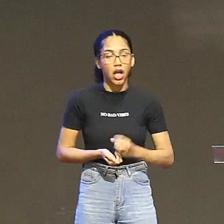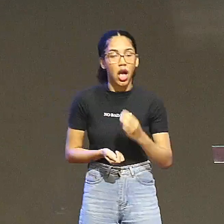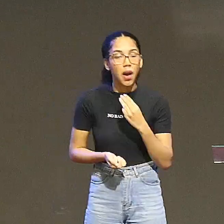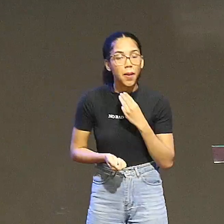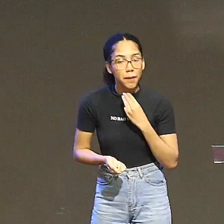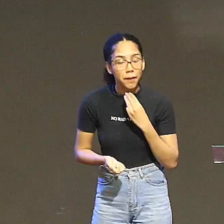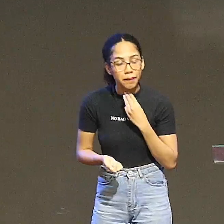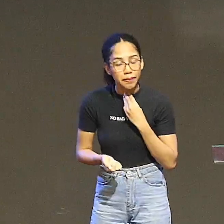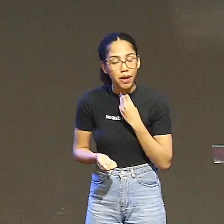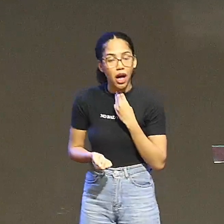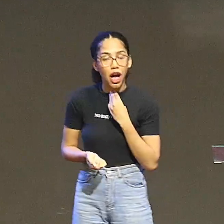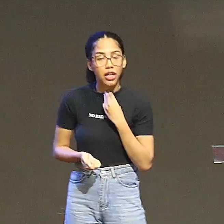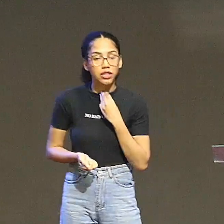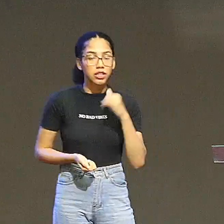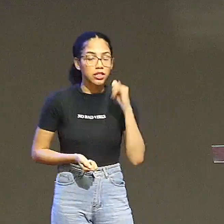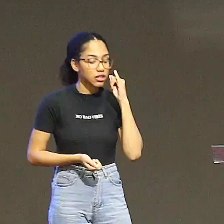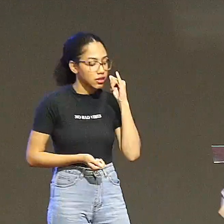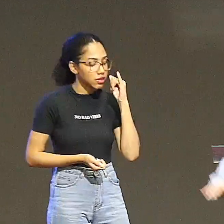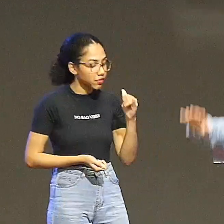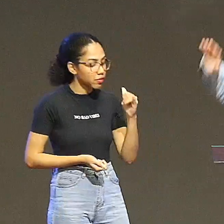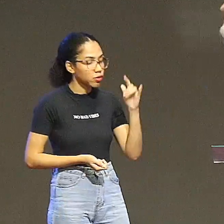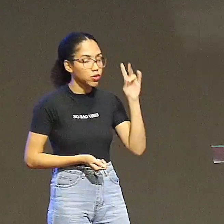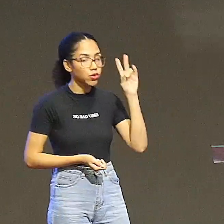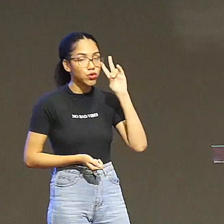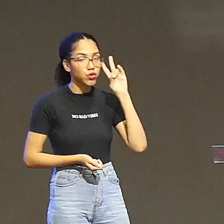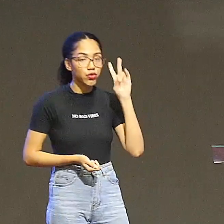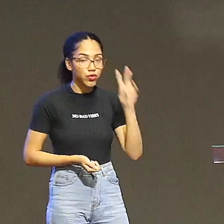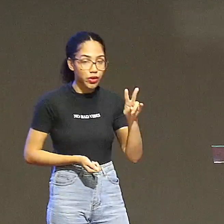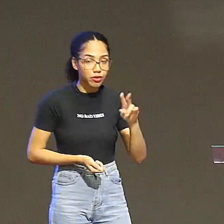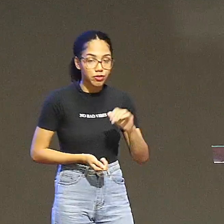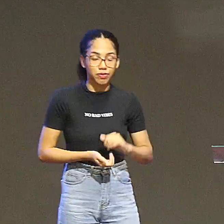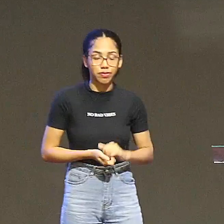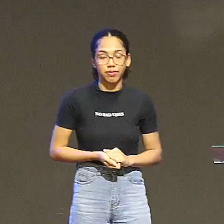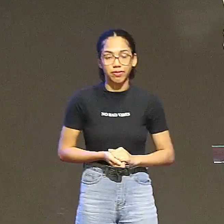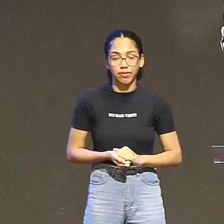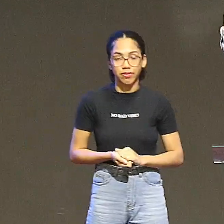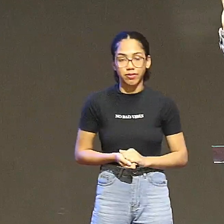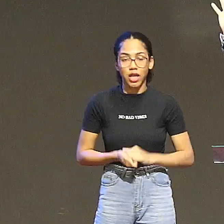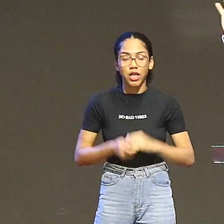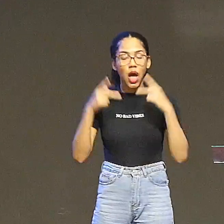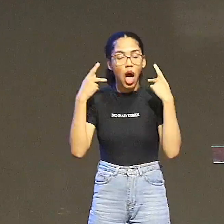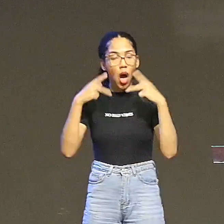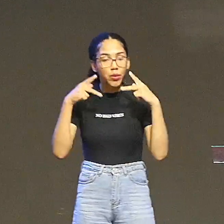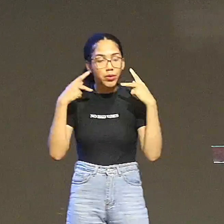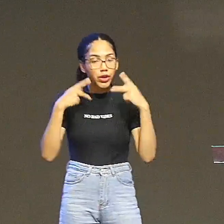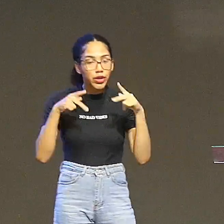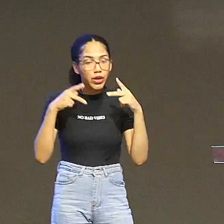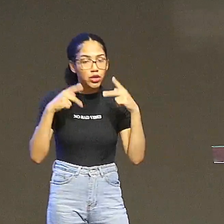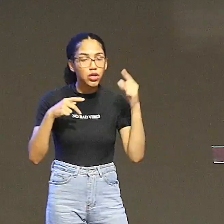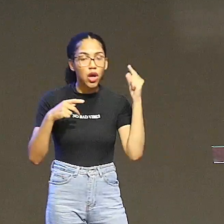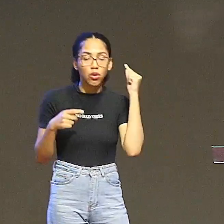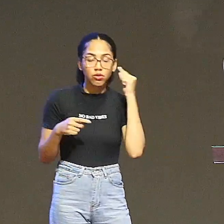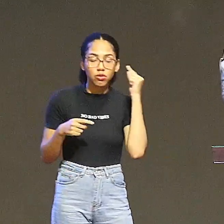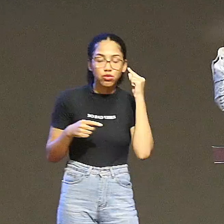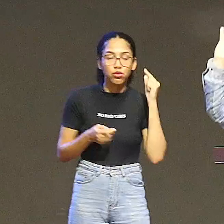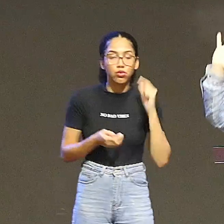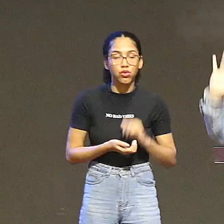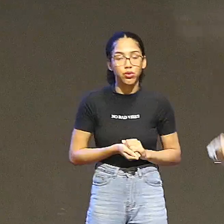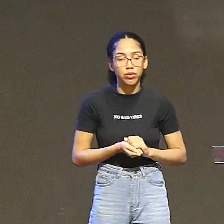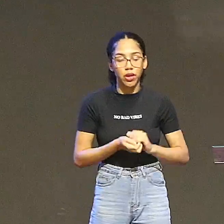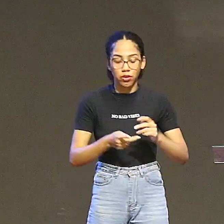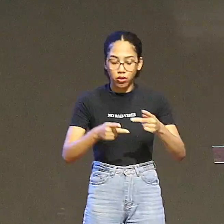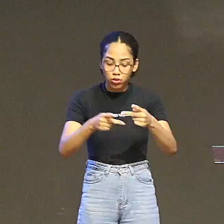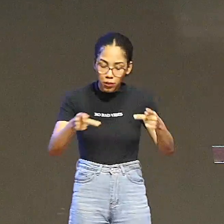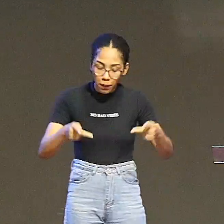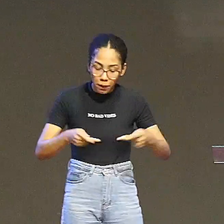ensinos enquanto estava ali fazendo almoço quem é que houve pregação enquanto lava vasilha faz comida né eu faço isso